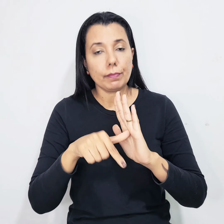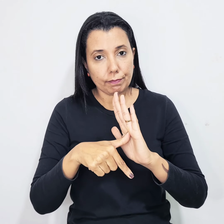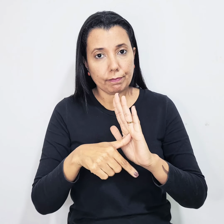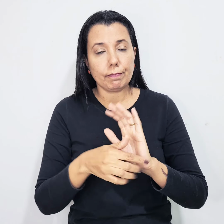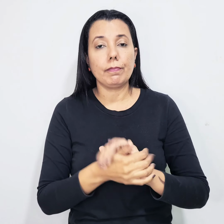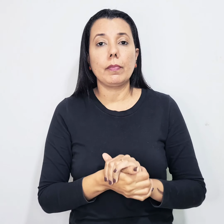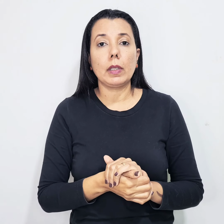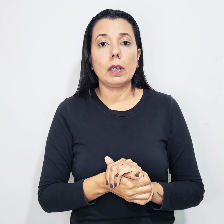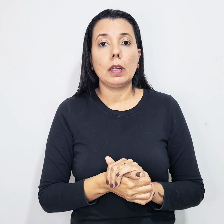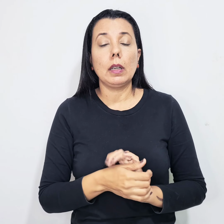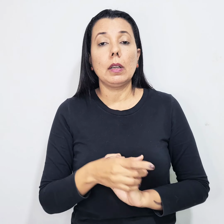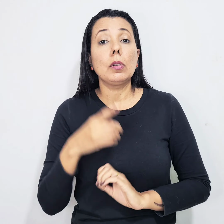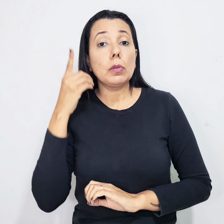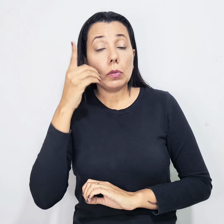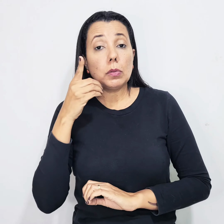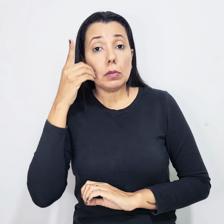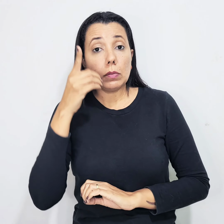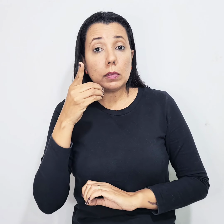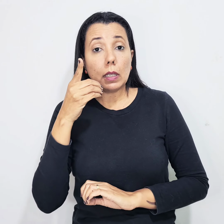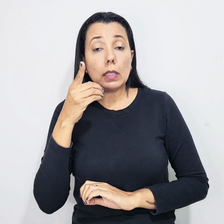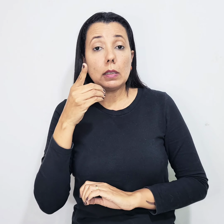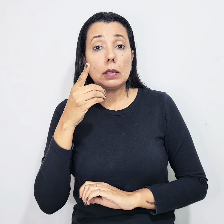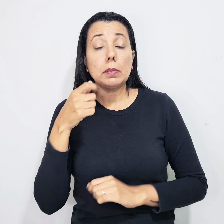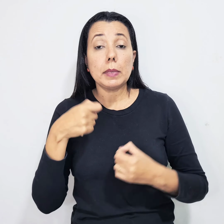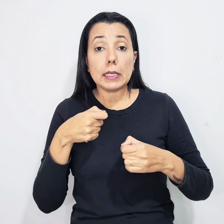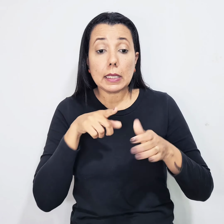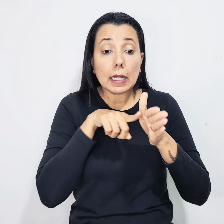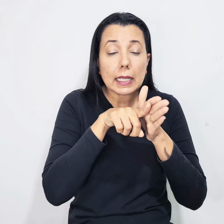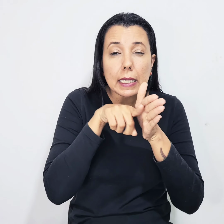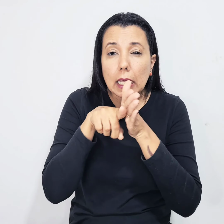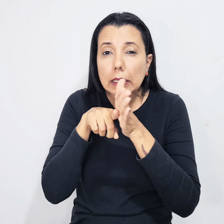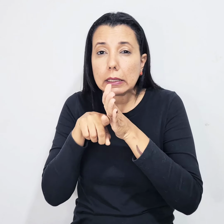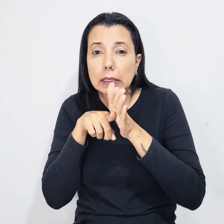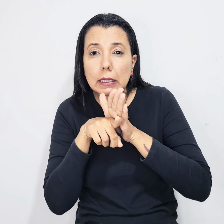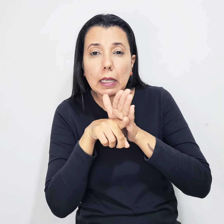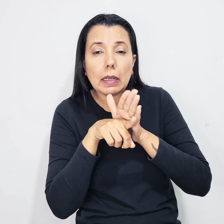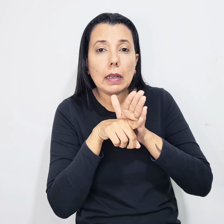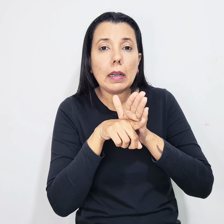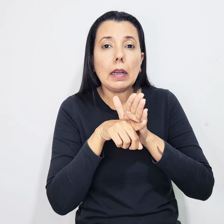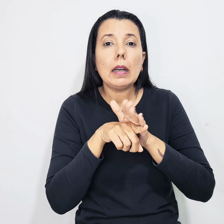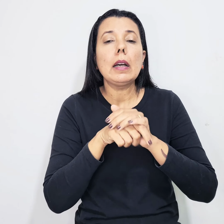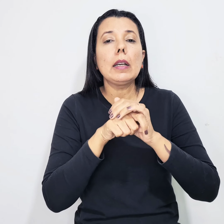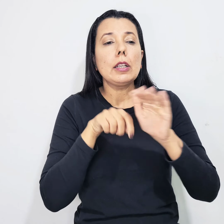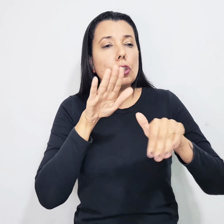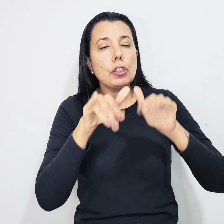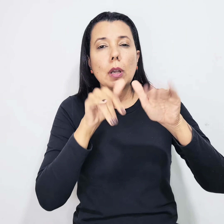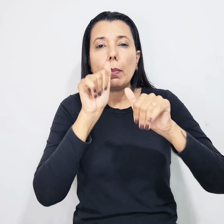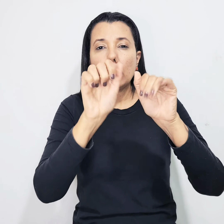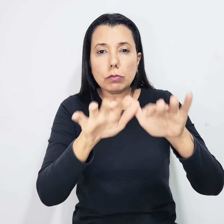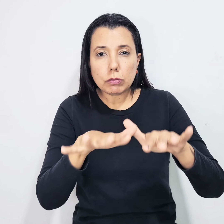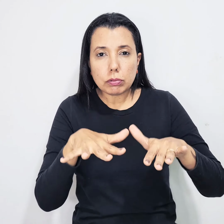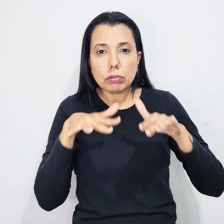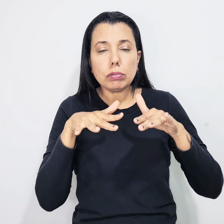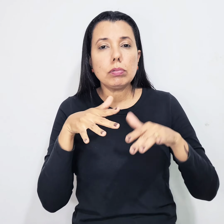Os parlamentares devem analisar, em sessão a ser convocada, os